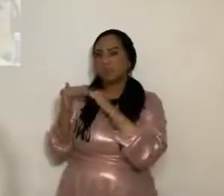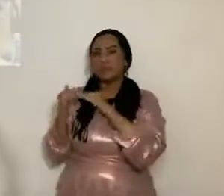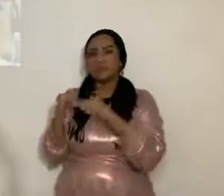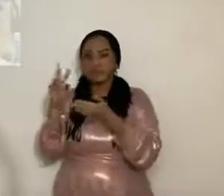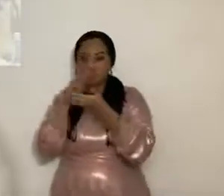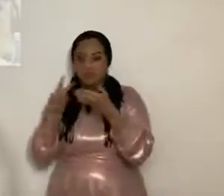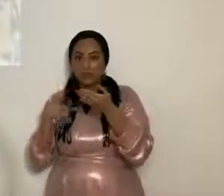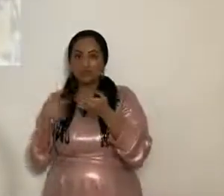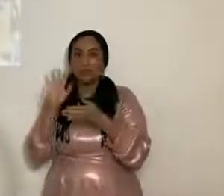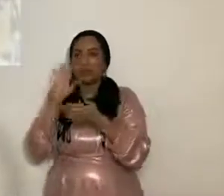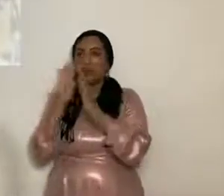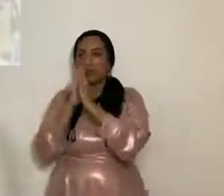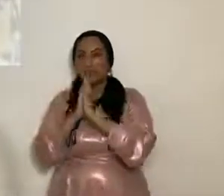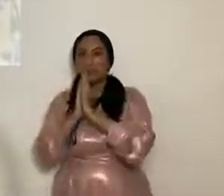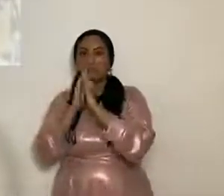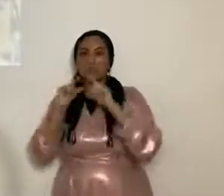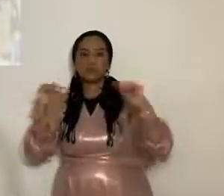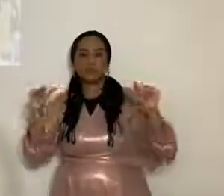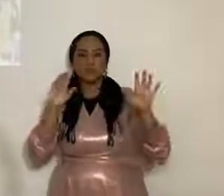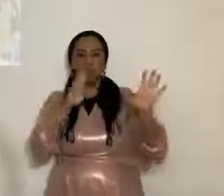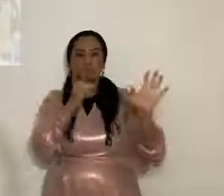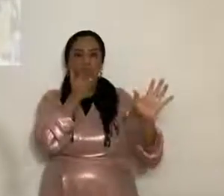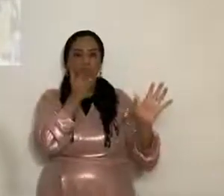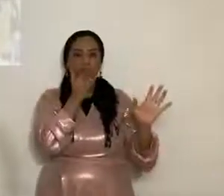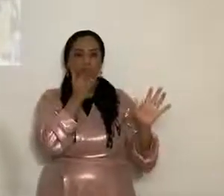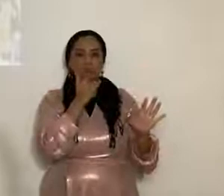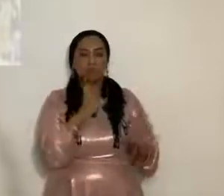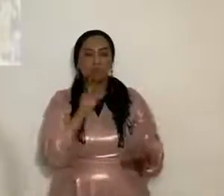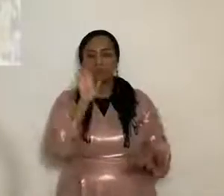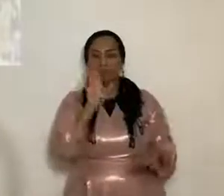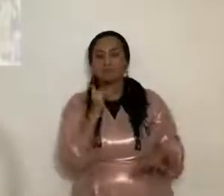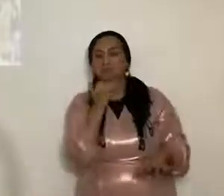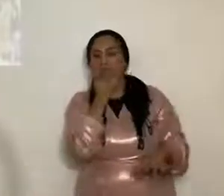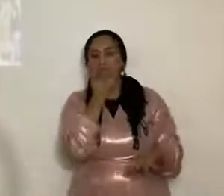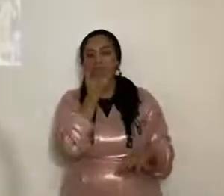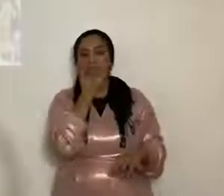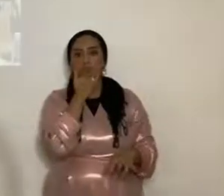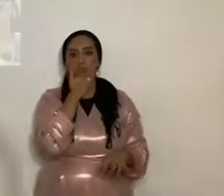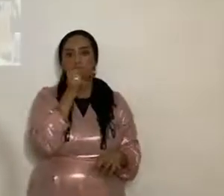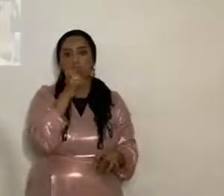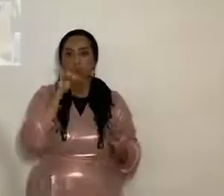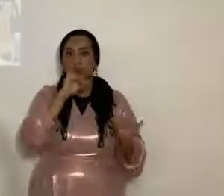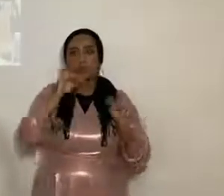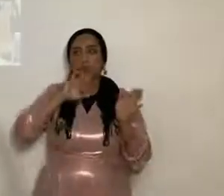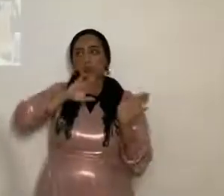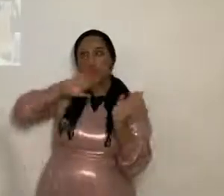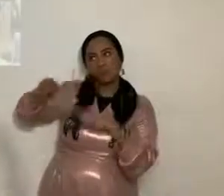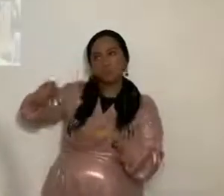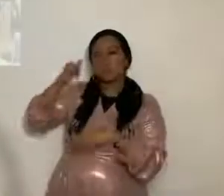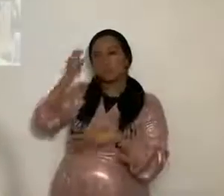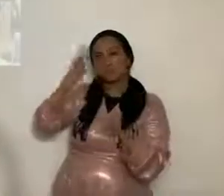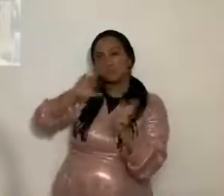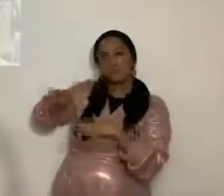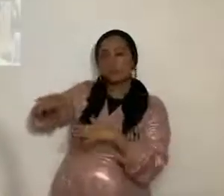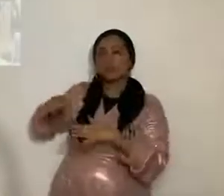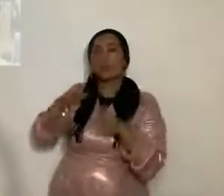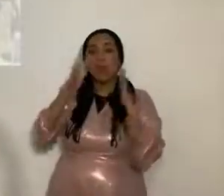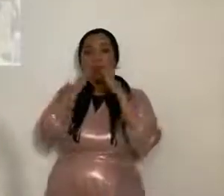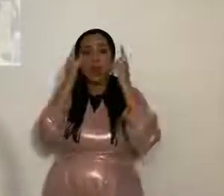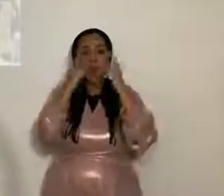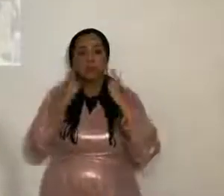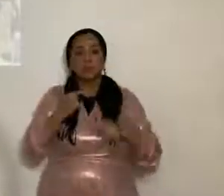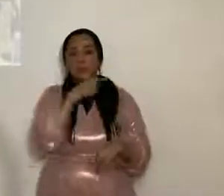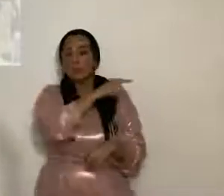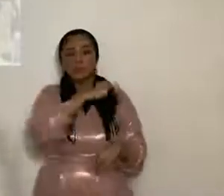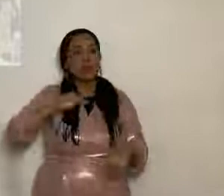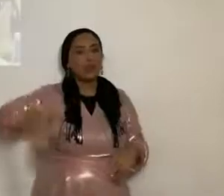lees sus rezos, ¿estás mal? Estás mal porque estás dejando a Yahshua. La casa de Judá, ellos no